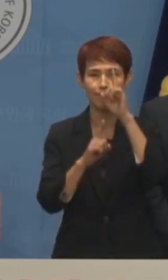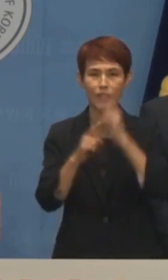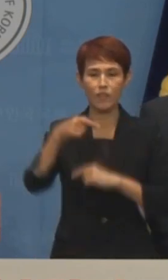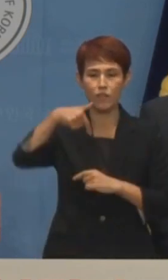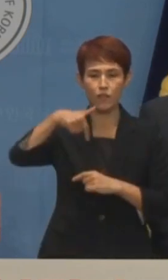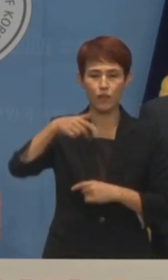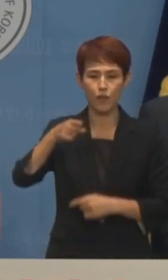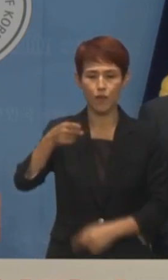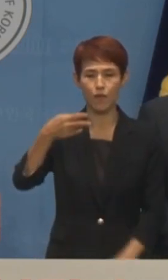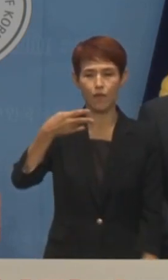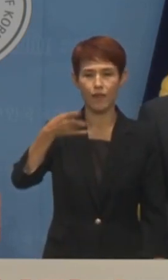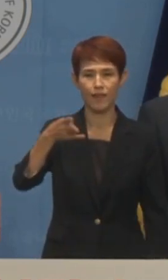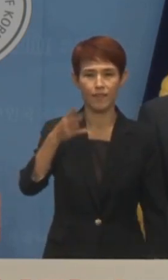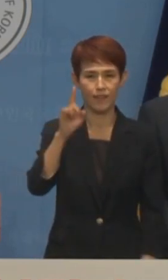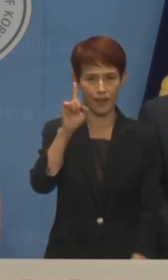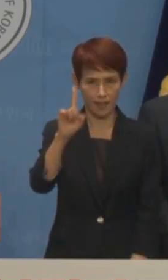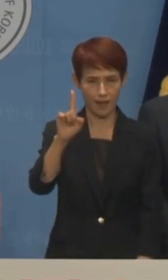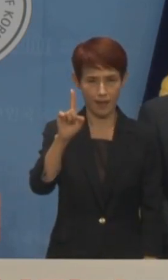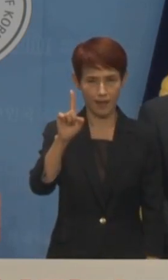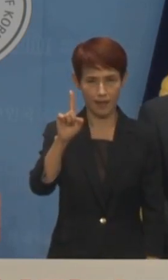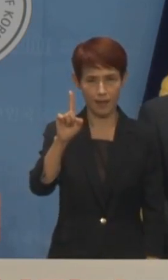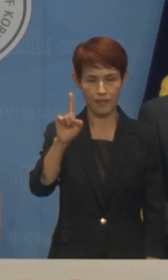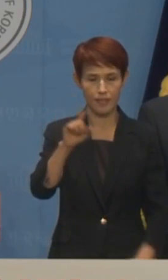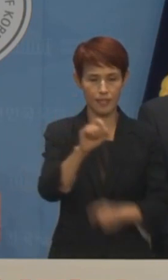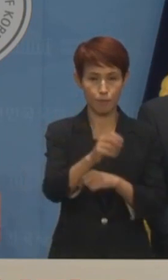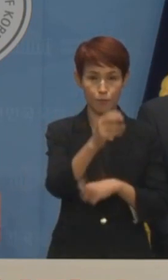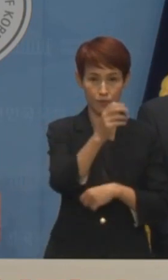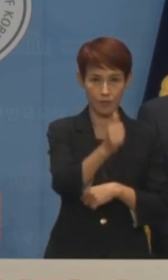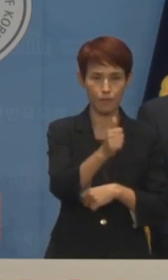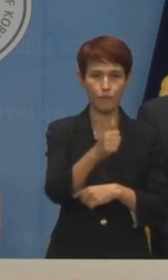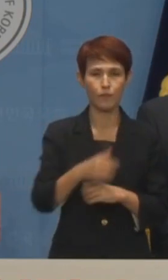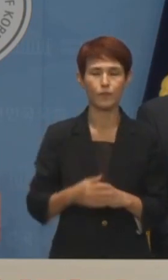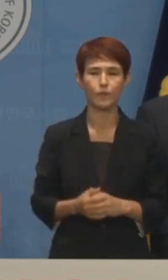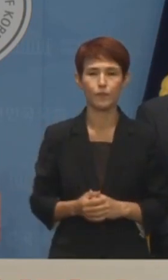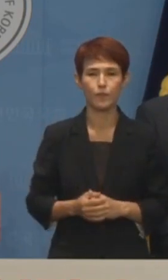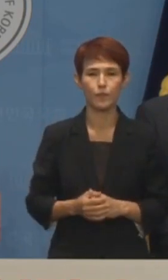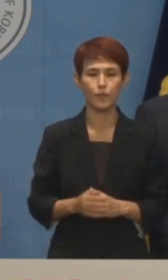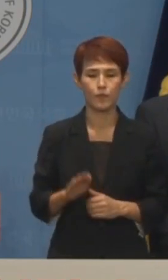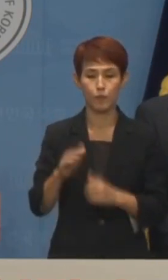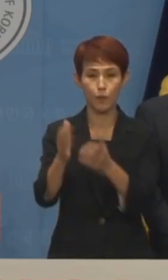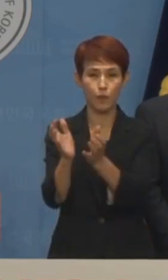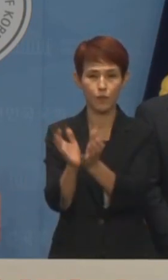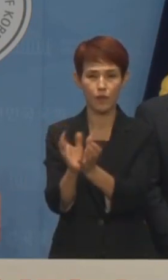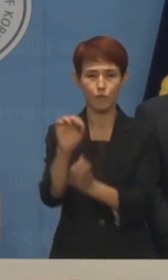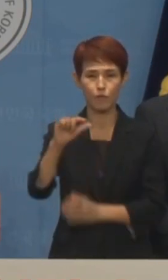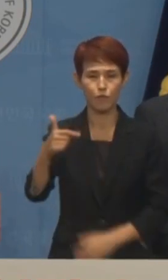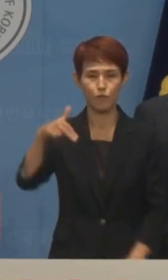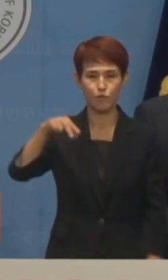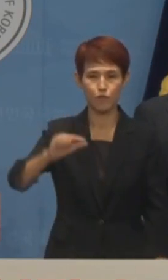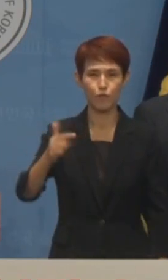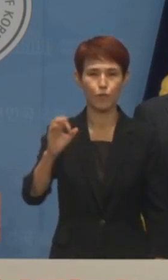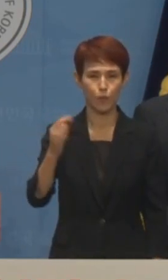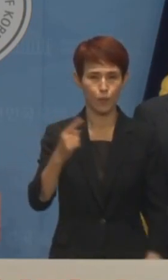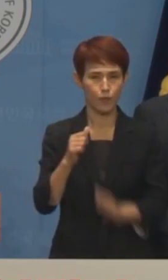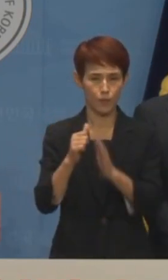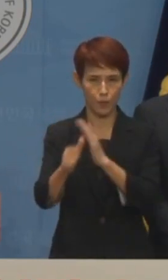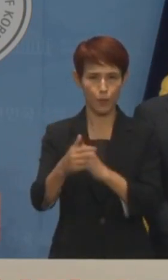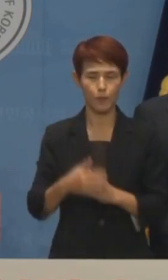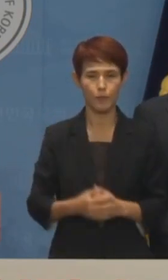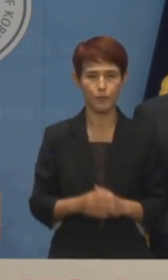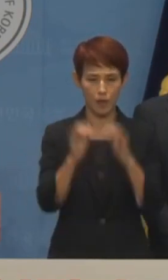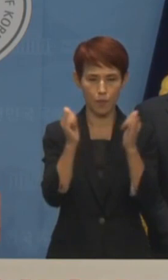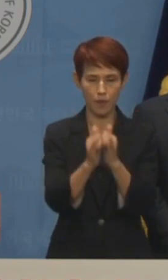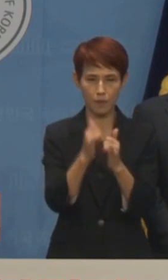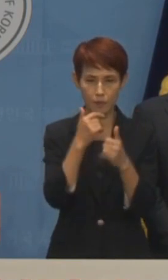사무총장님과 민주당 역사정의특별위원회 김준혁 부위원장, 그리고 진보당의 윤준호 대표님, 또 사회민주당